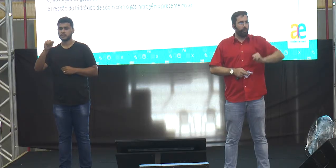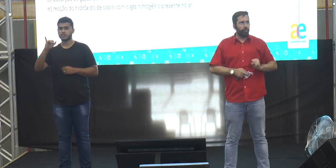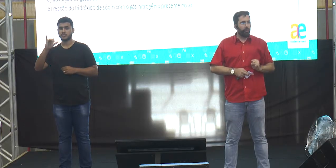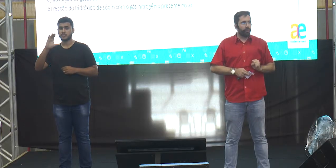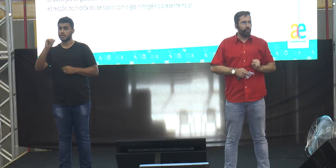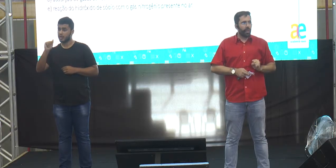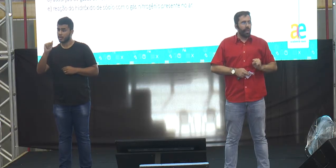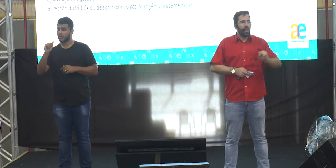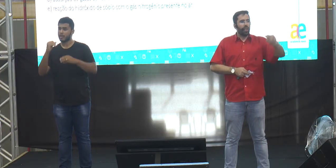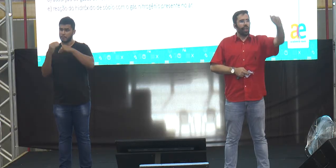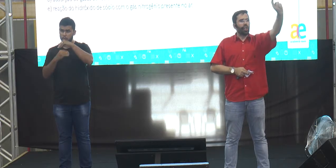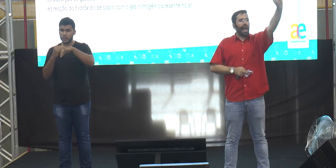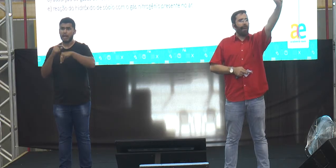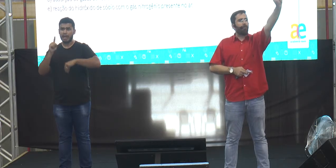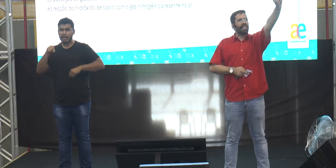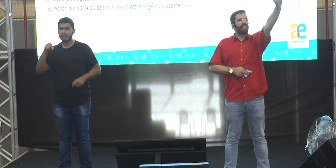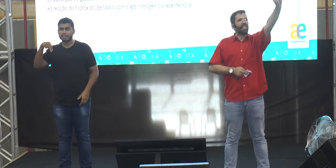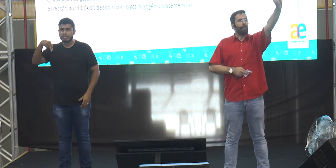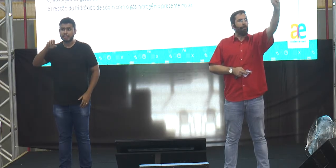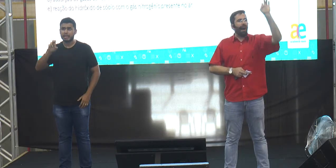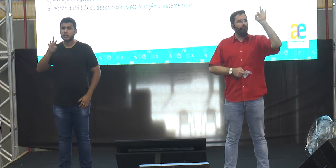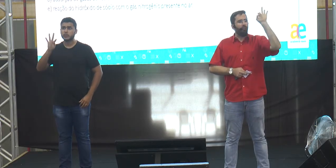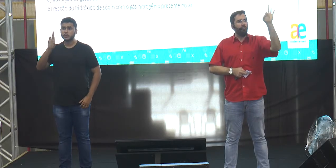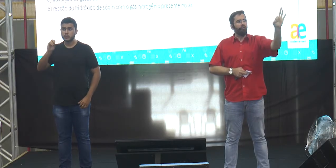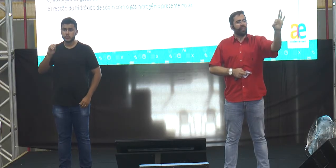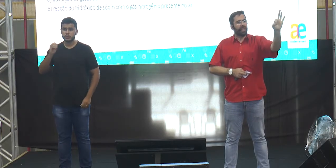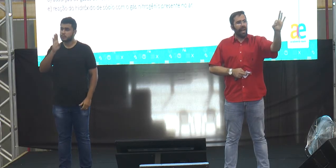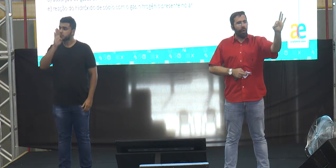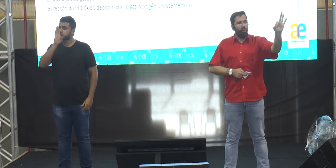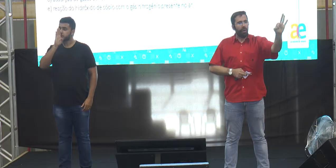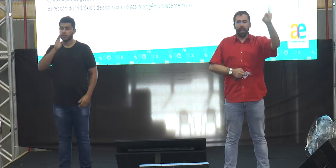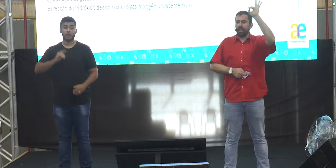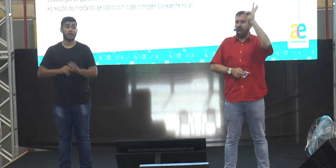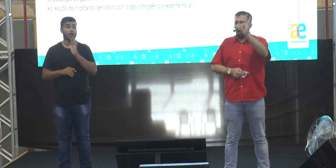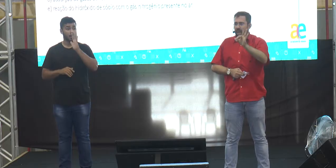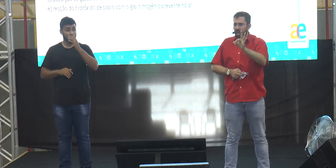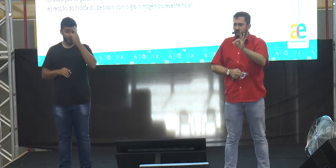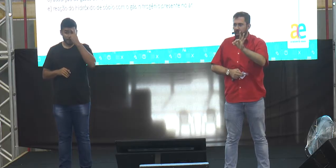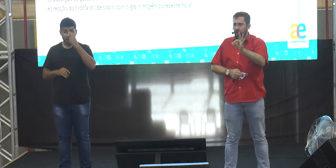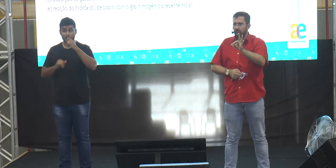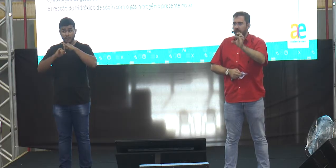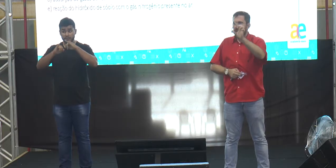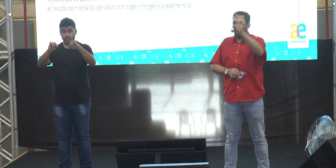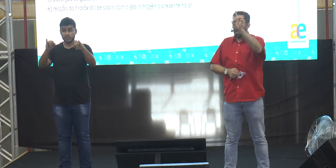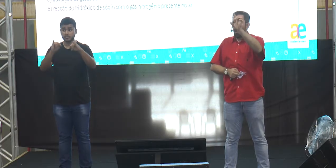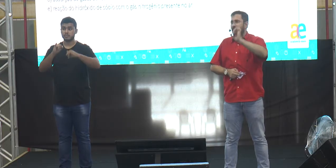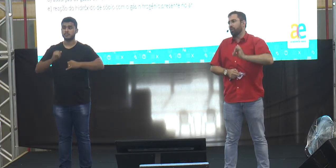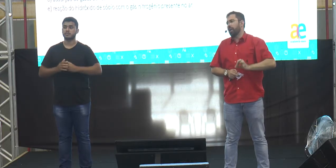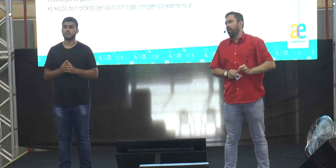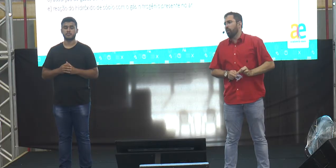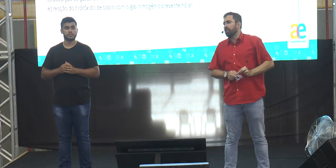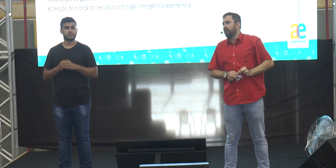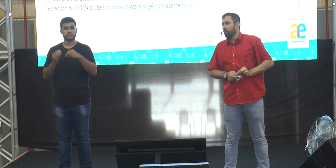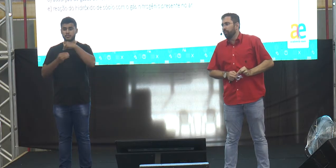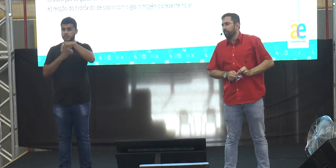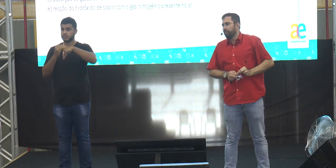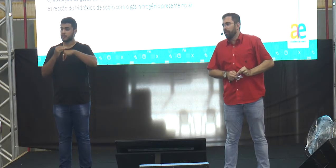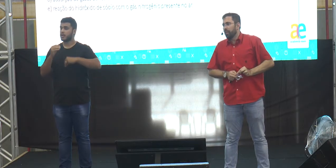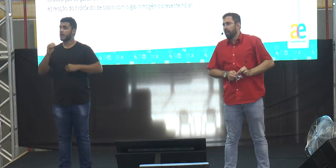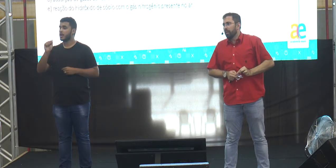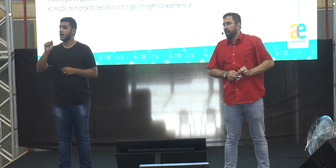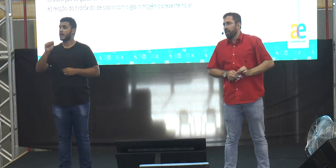não. Gente, a principal função da orgânica é o ácido